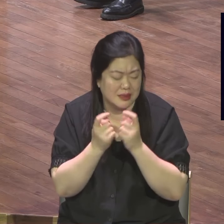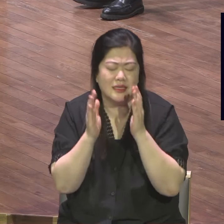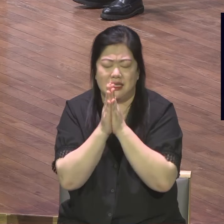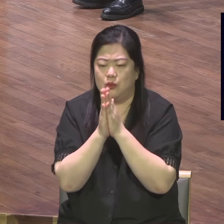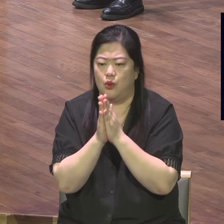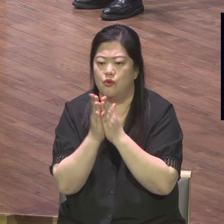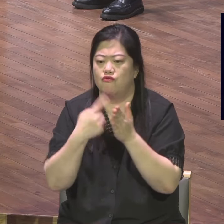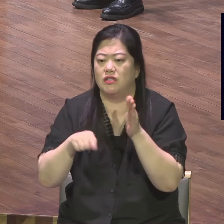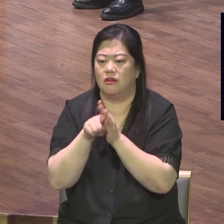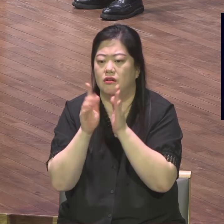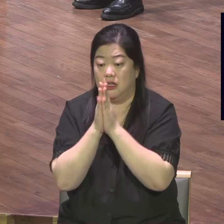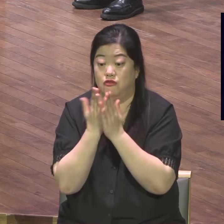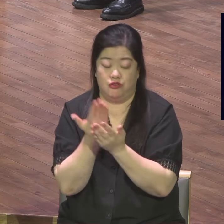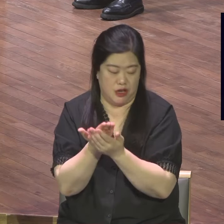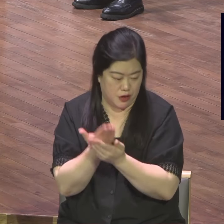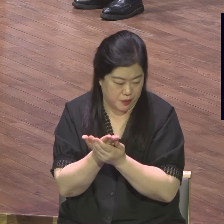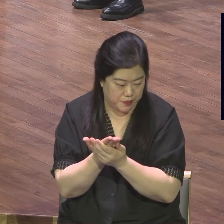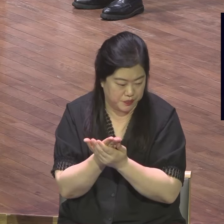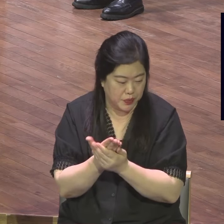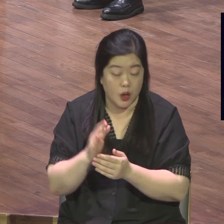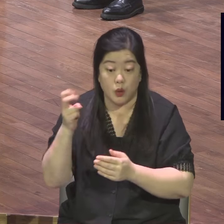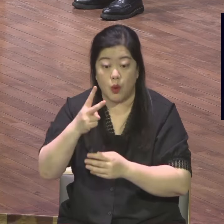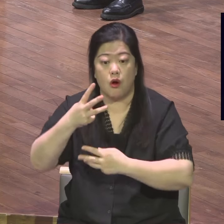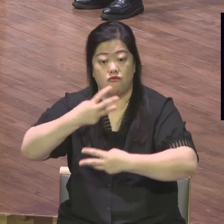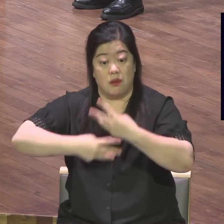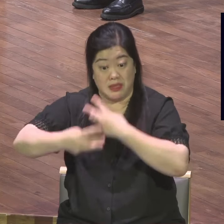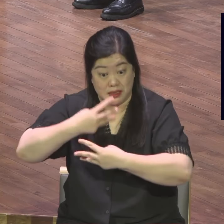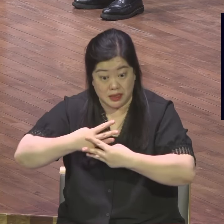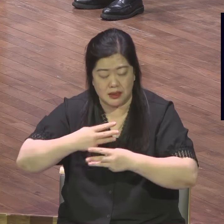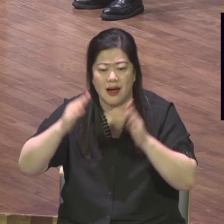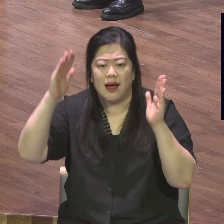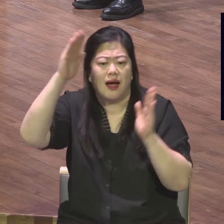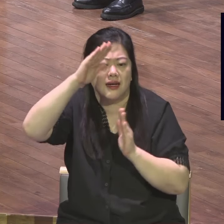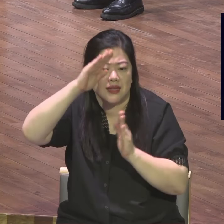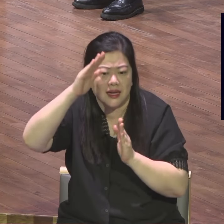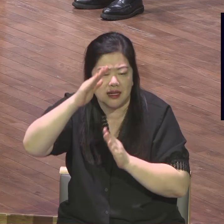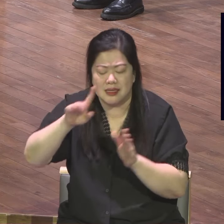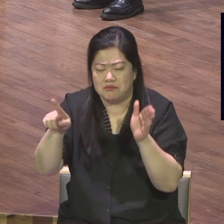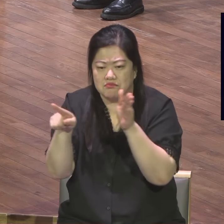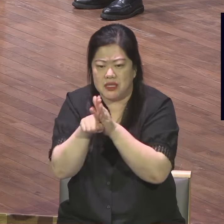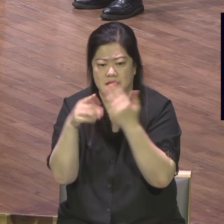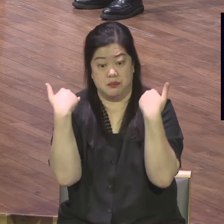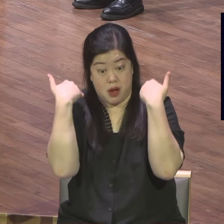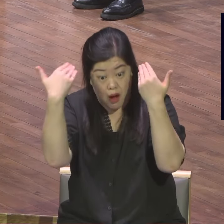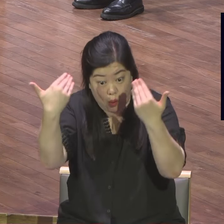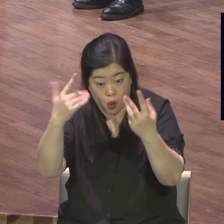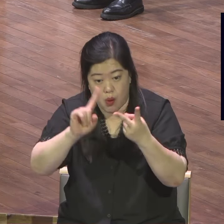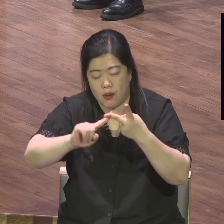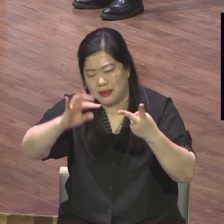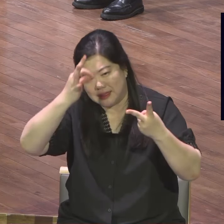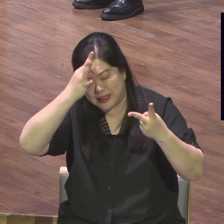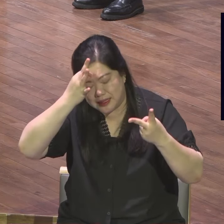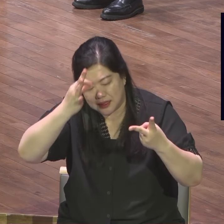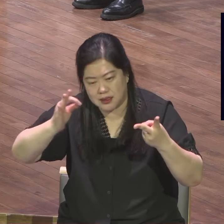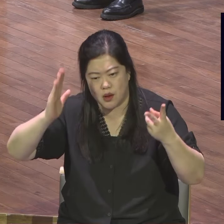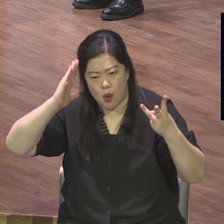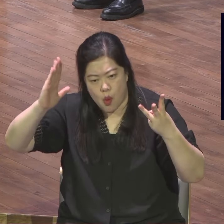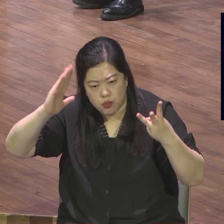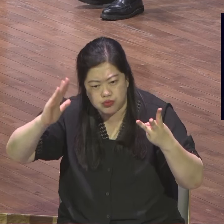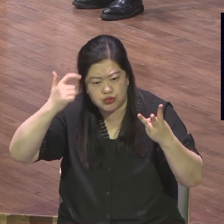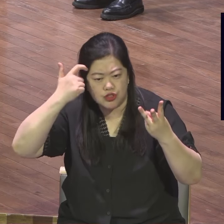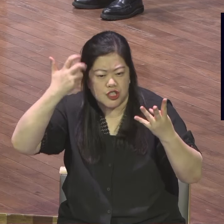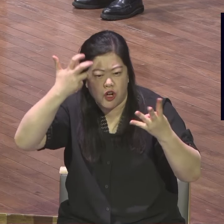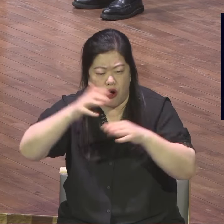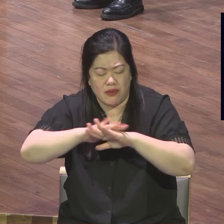렘넌트들이 영적 서밋, 또 기능 서밋, 문화 서밋으로 응답받아서 237 나라 5총 정도 복수 안에 쓰임받게